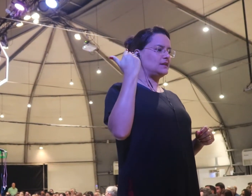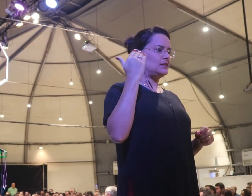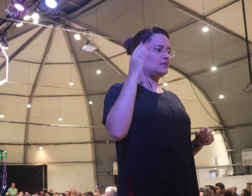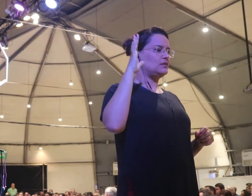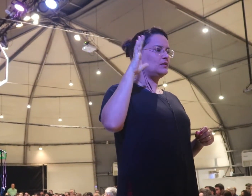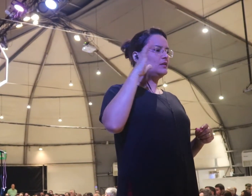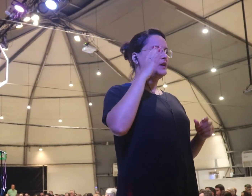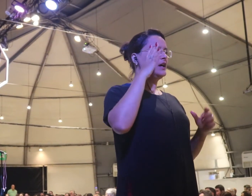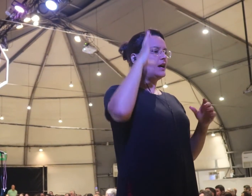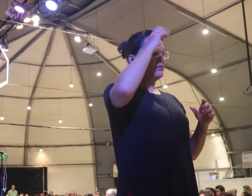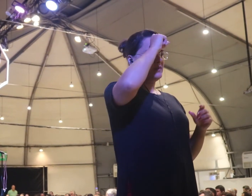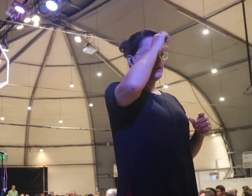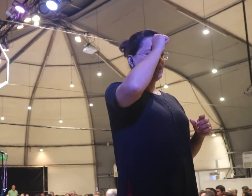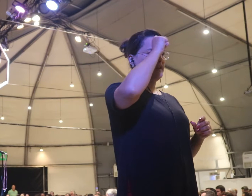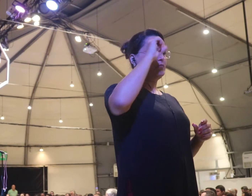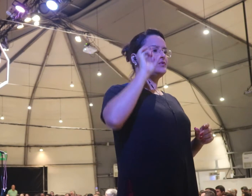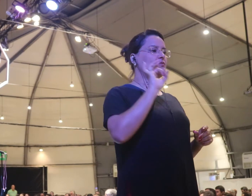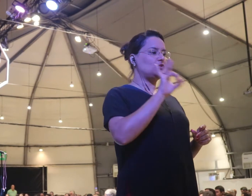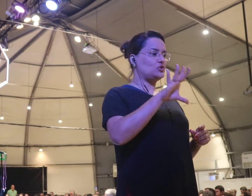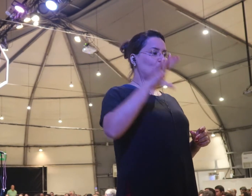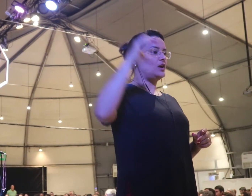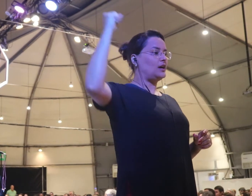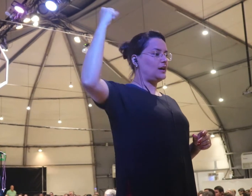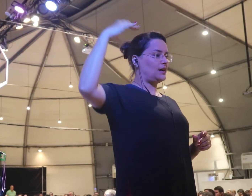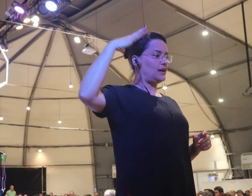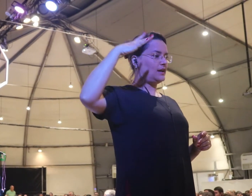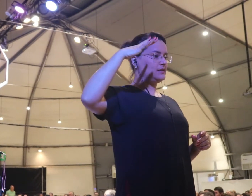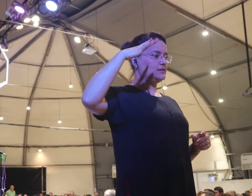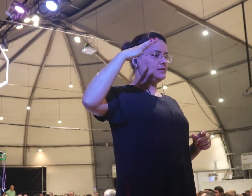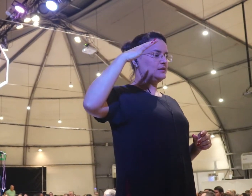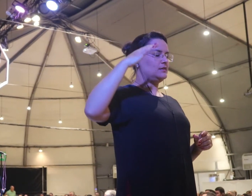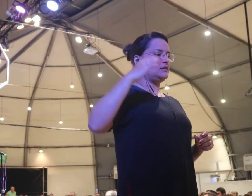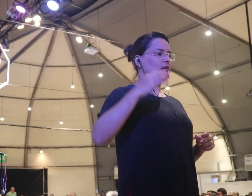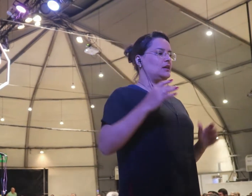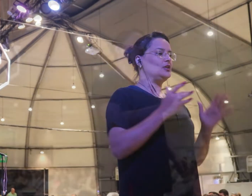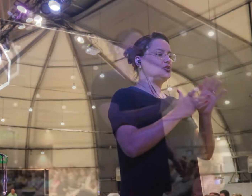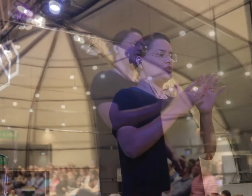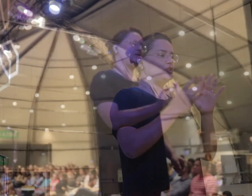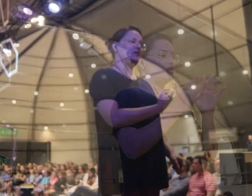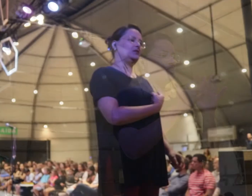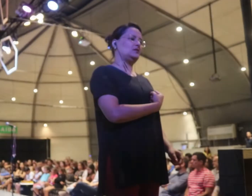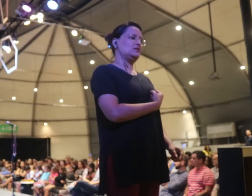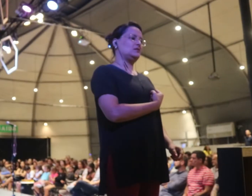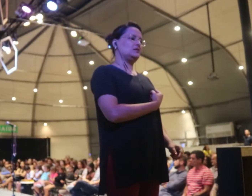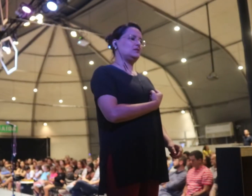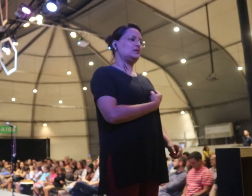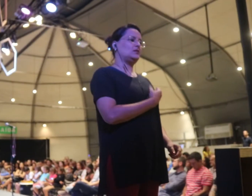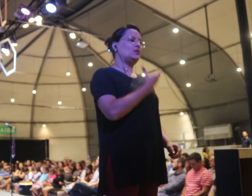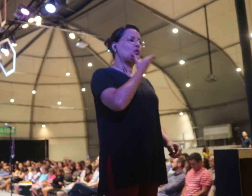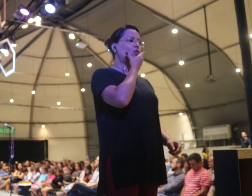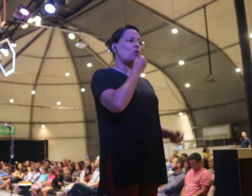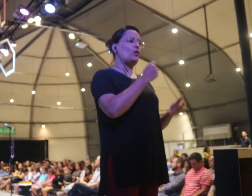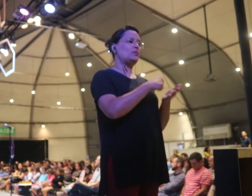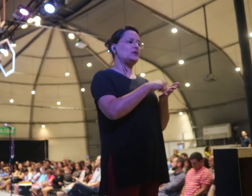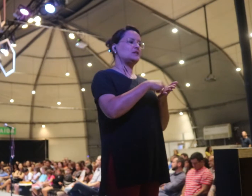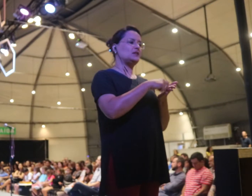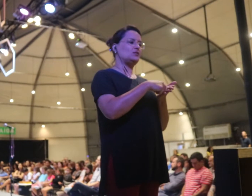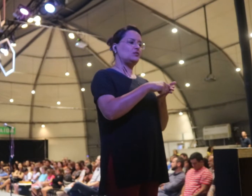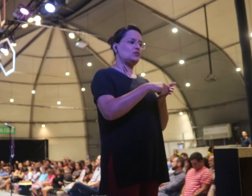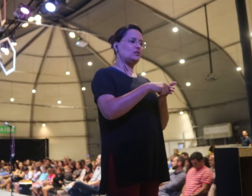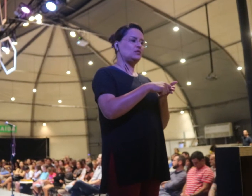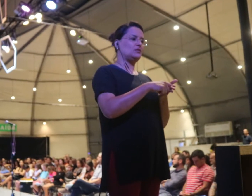principal responsável. Jesus é quem torna possível o somente a graça. Bruce, ele fala o